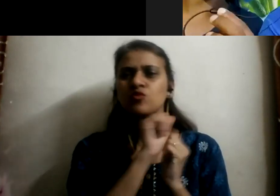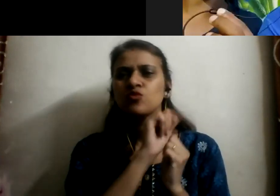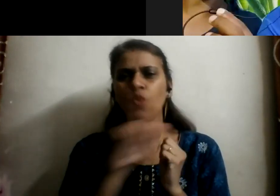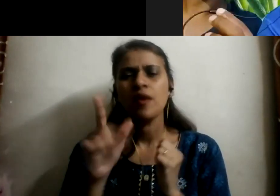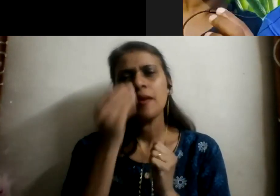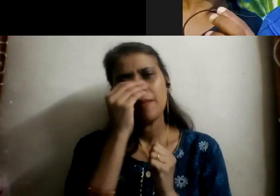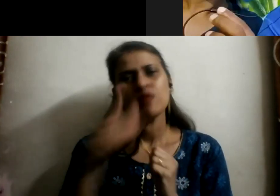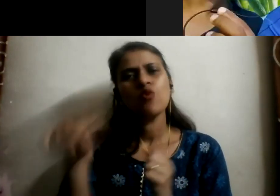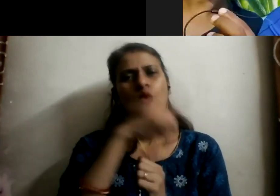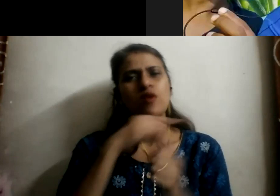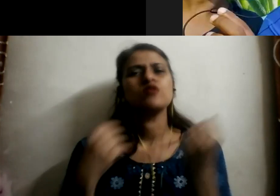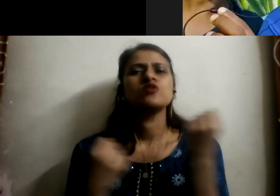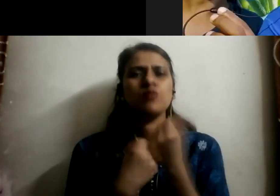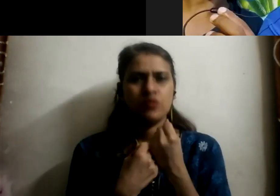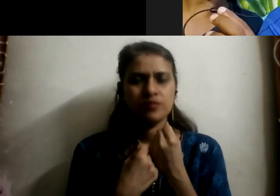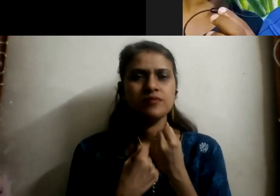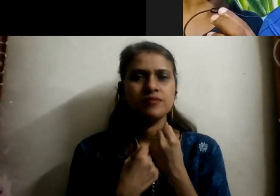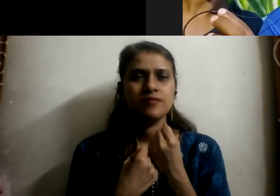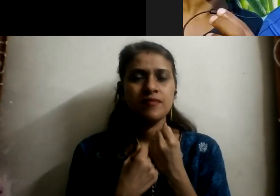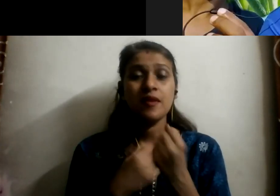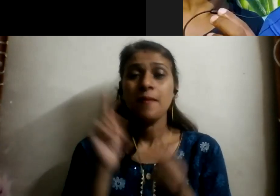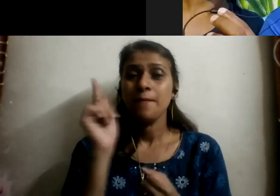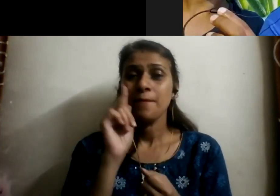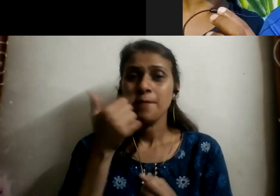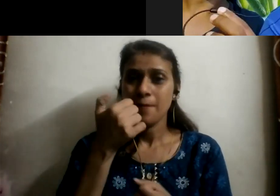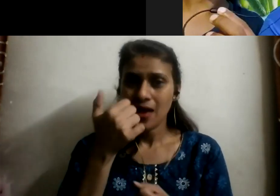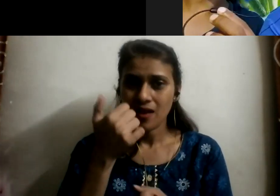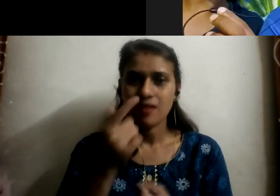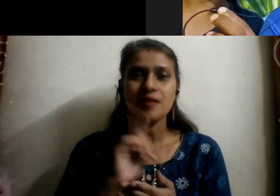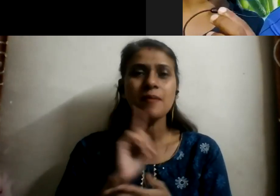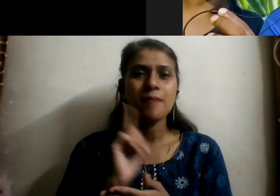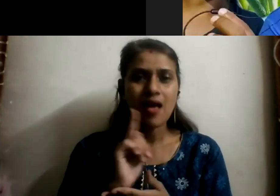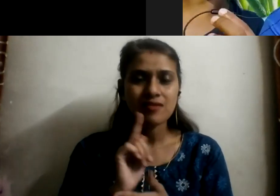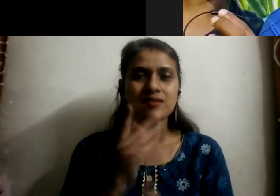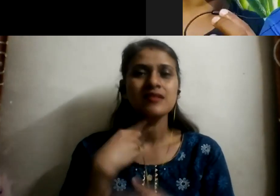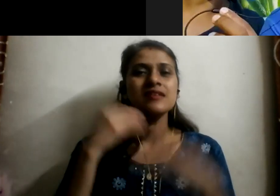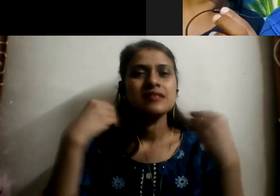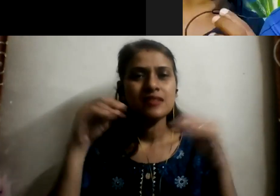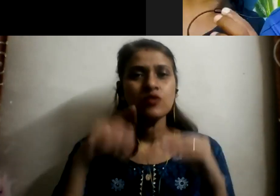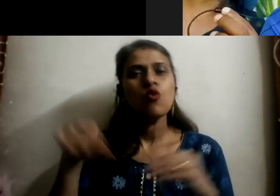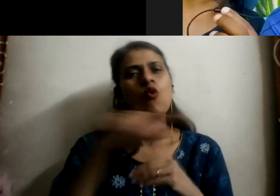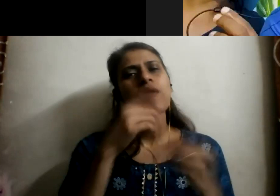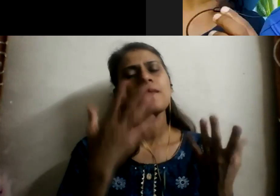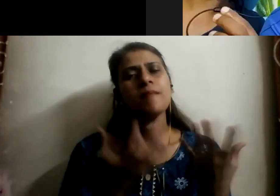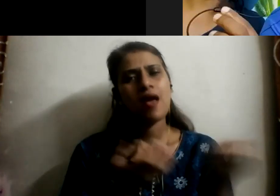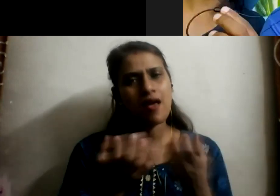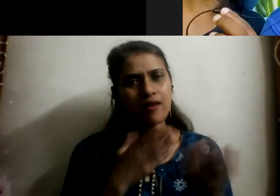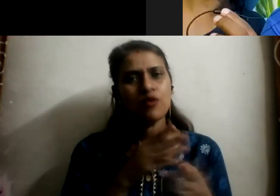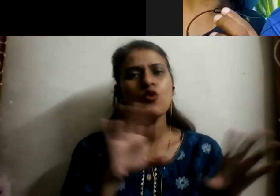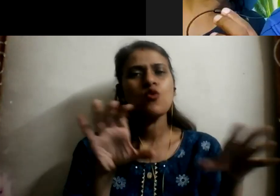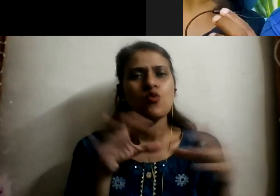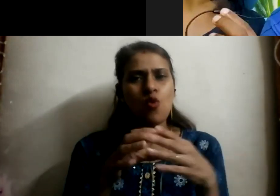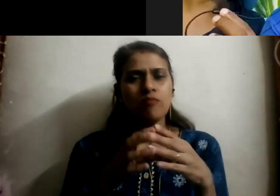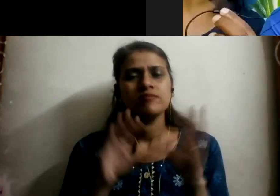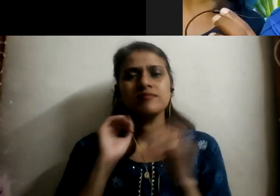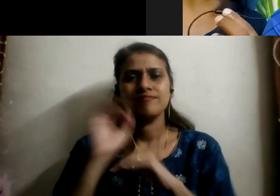सपोर्ट करो। जैसे ये हमारा पेपर पेन है, ये पेंस आप अपने मैसेज, आप अपने ग्रुप में मैसेज